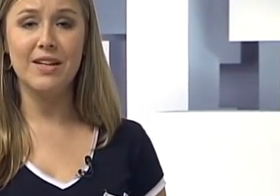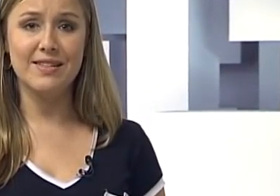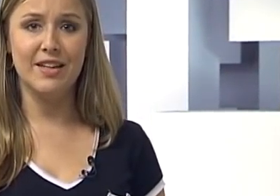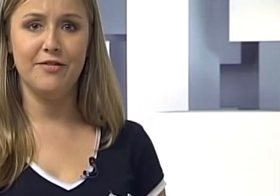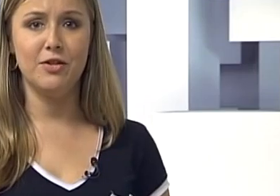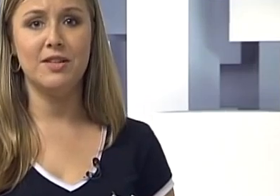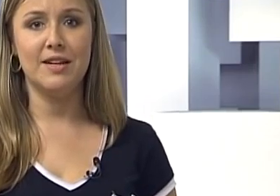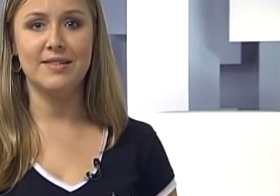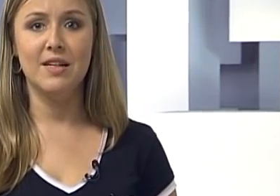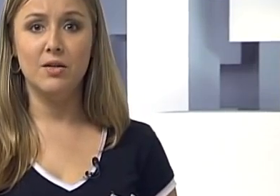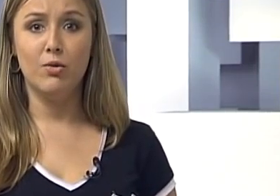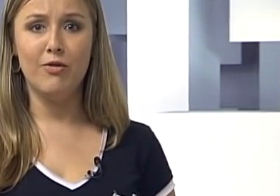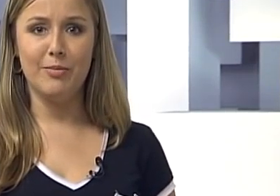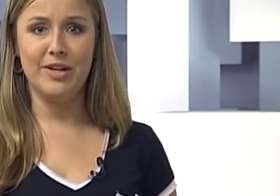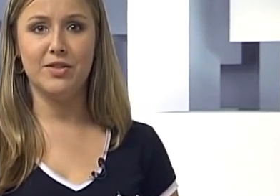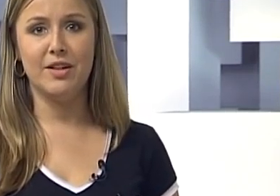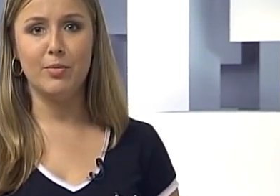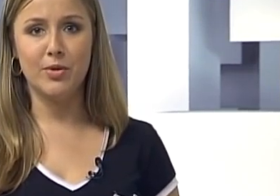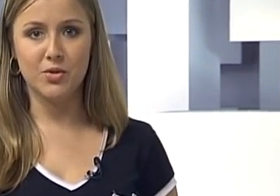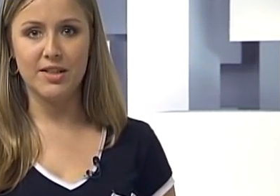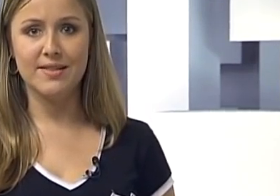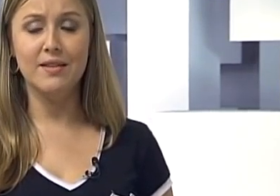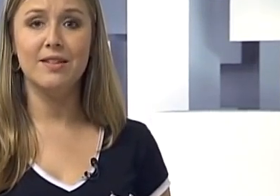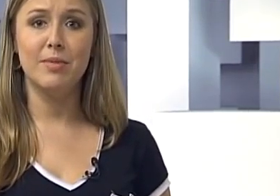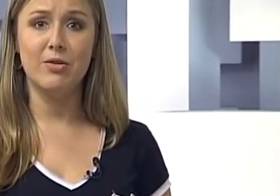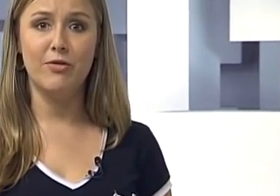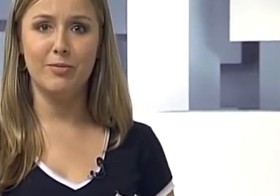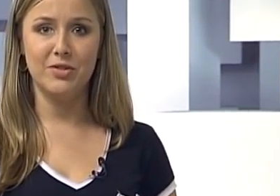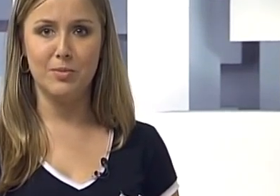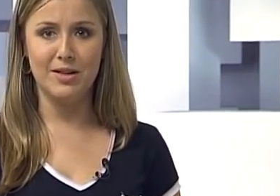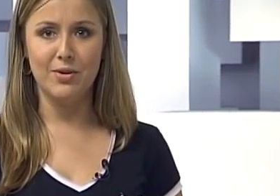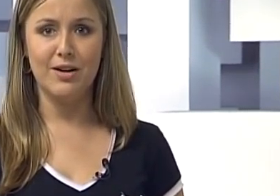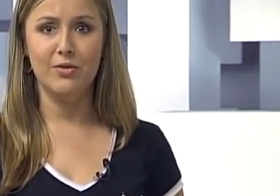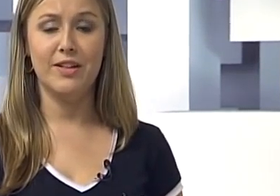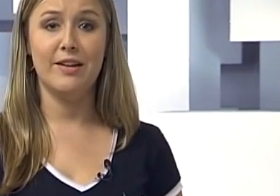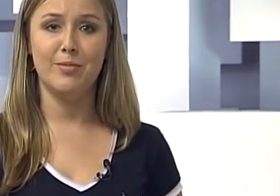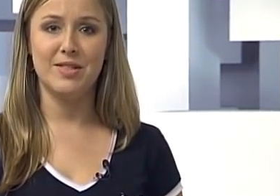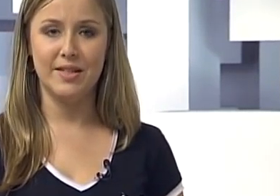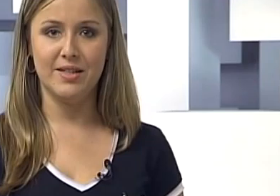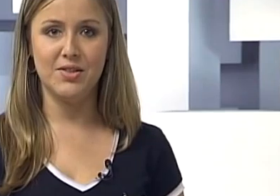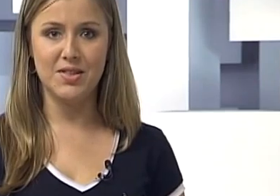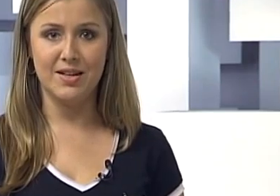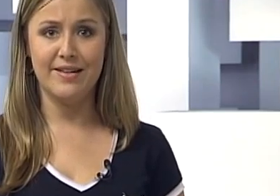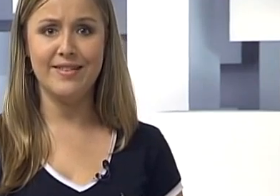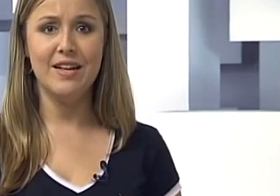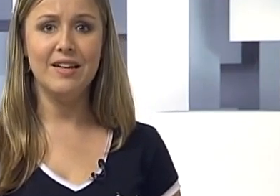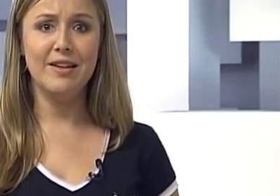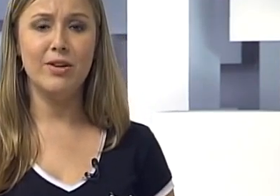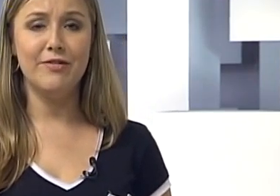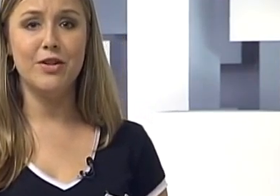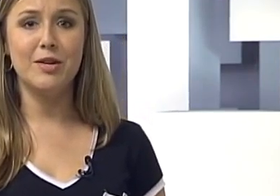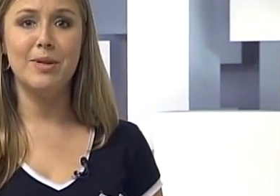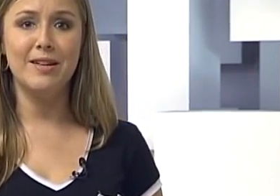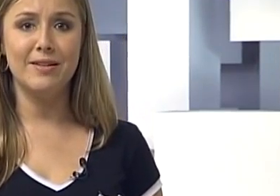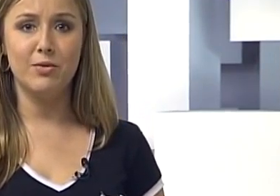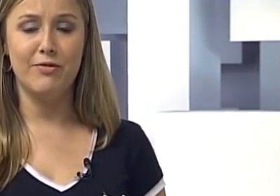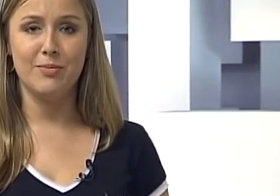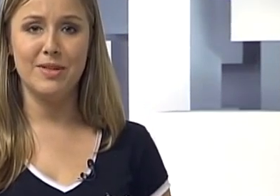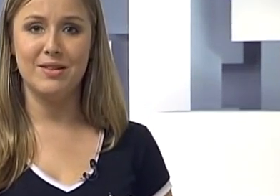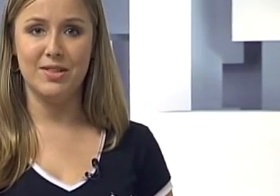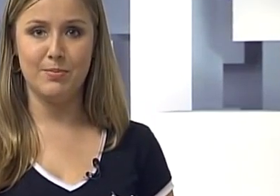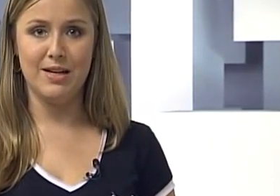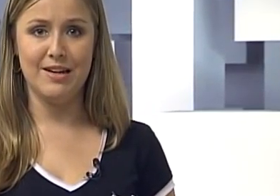portanto, esse livro que traz o alfabeto na língua portuguesa, também o alfabeto manual na língua brasileira de sinais, e é um livro que brinca